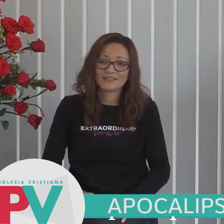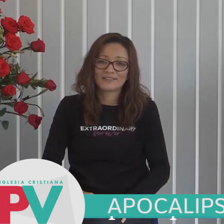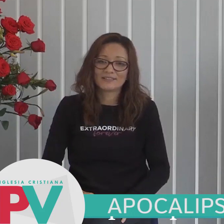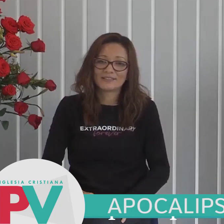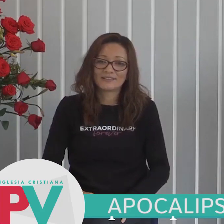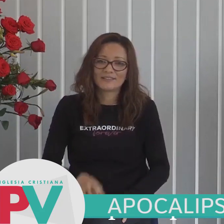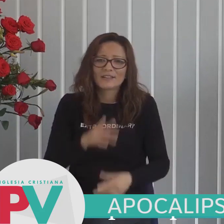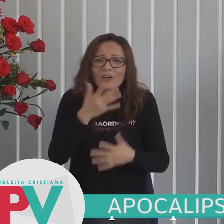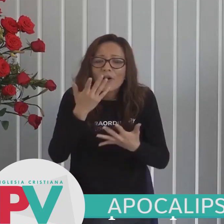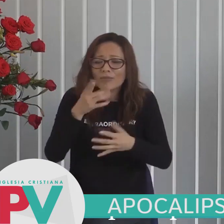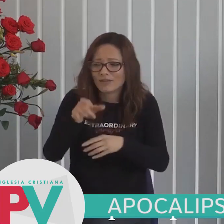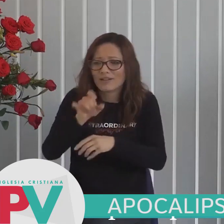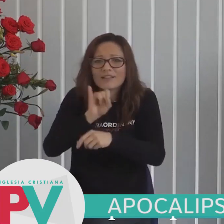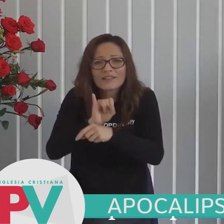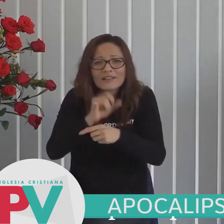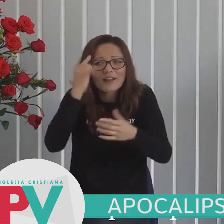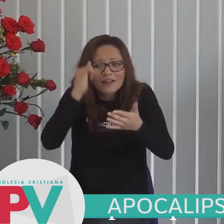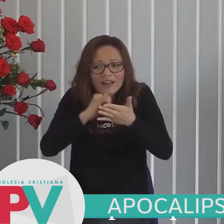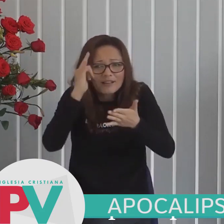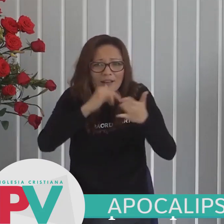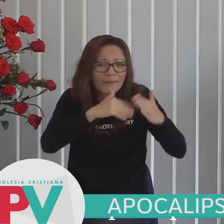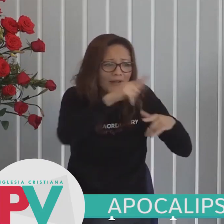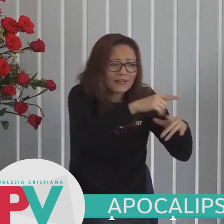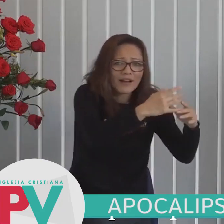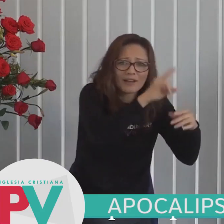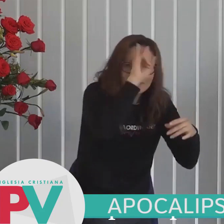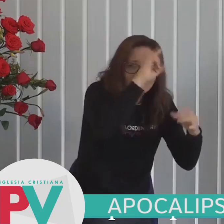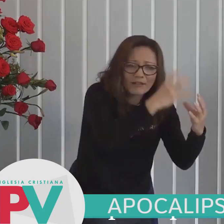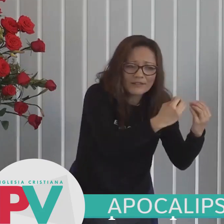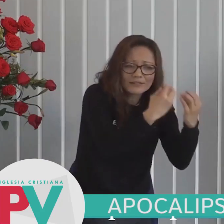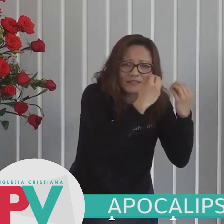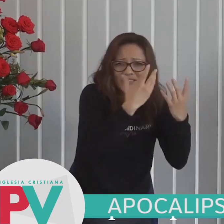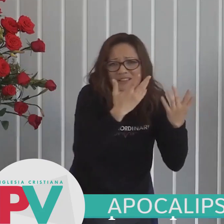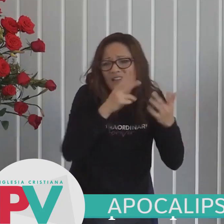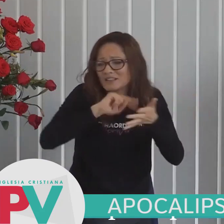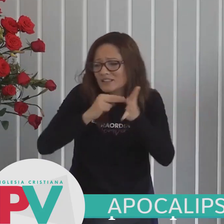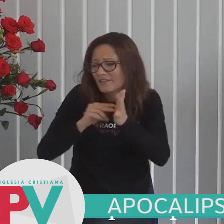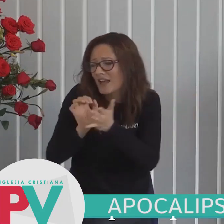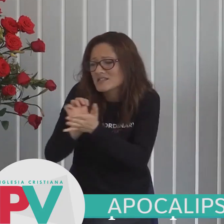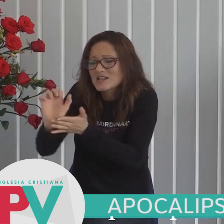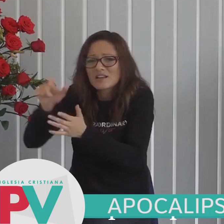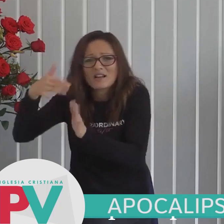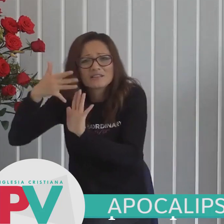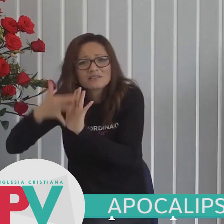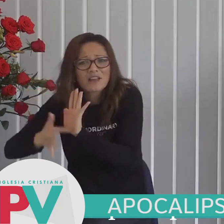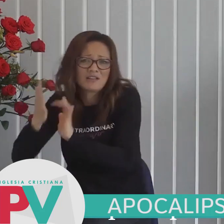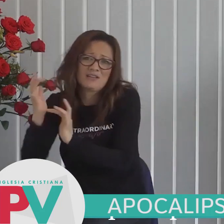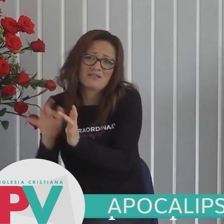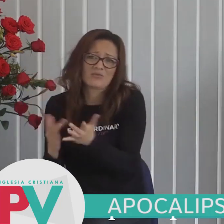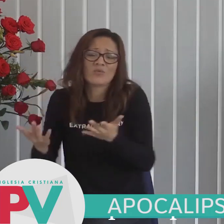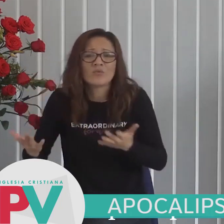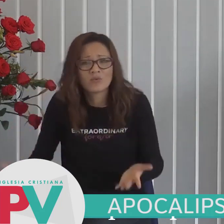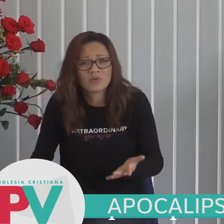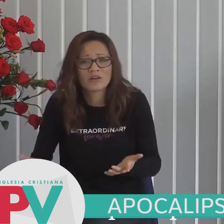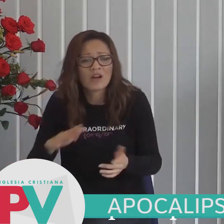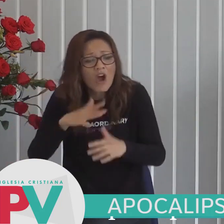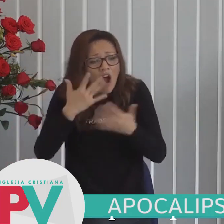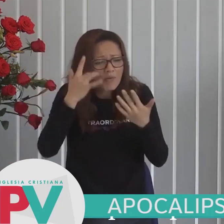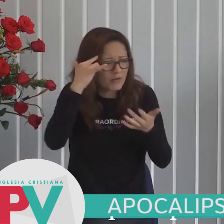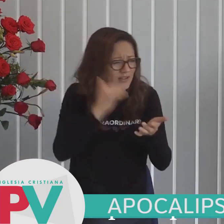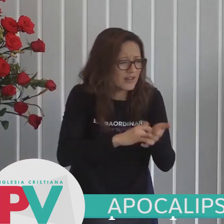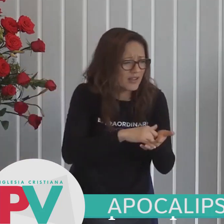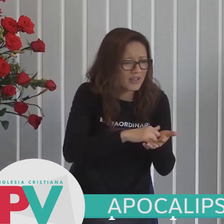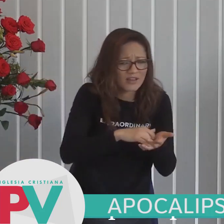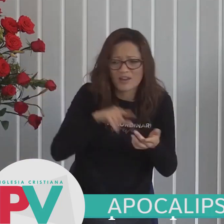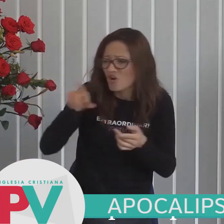¿Cómo la iglesia le va a querer más al diablo? ¿Cómo la iglesia va a tomar por inmunda la sangre del Cordero? ¿Cómo va a creer que Él no